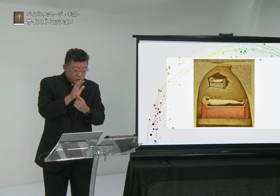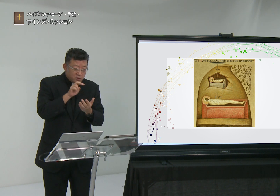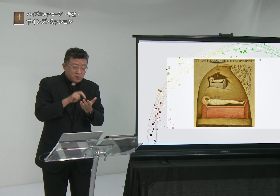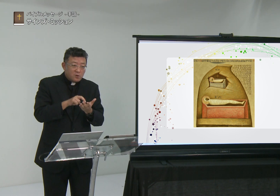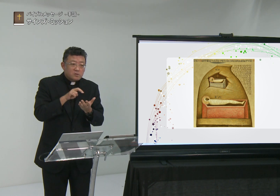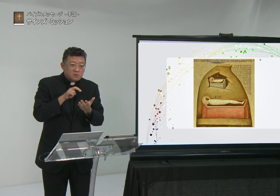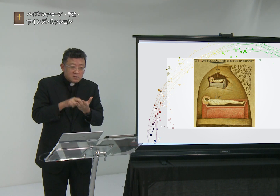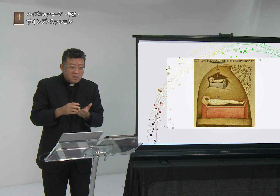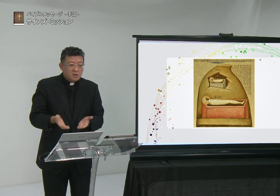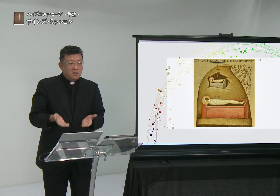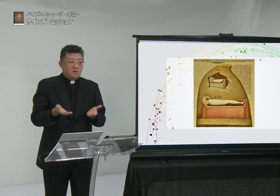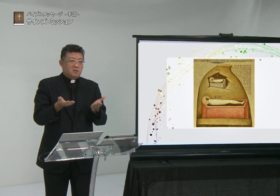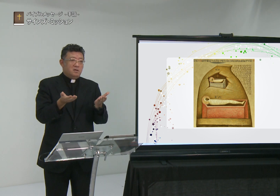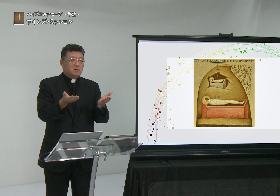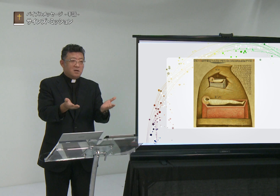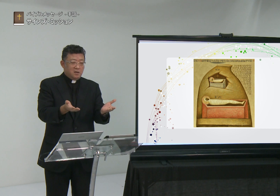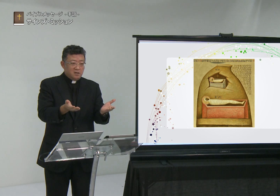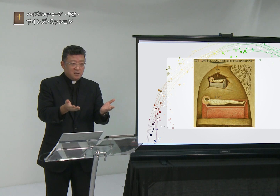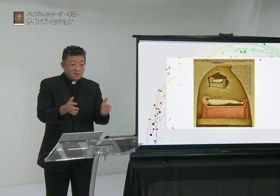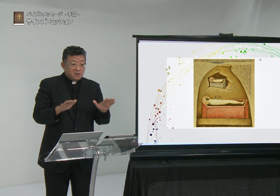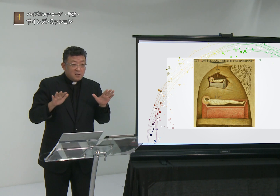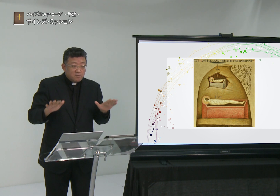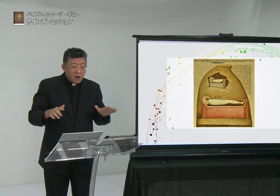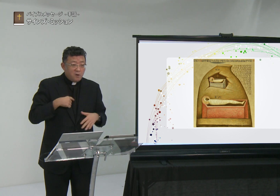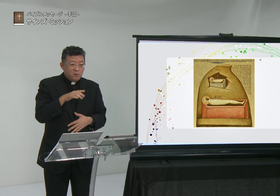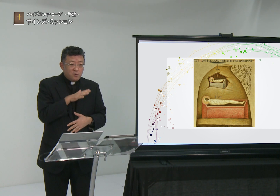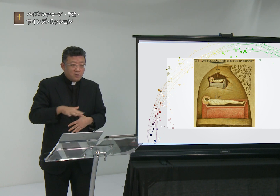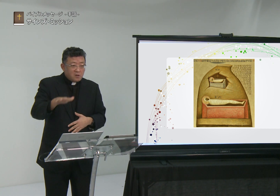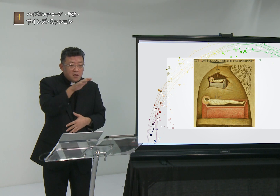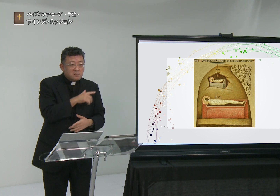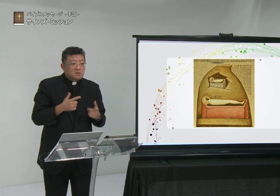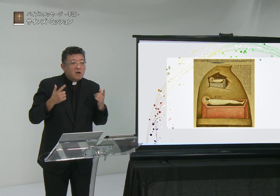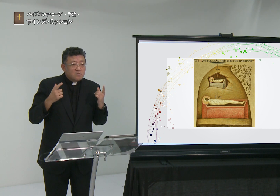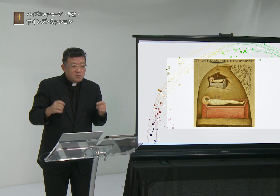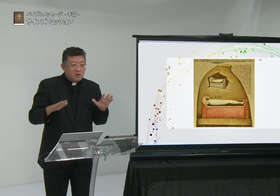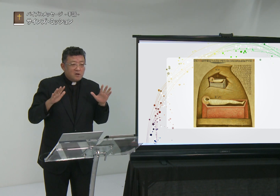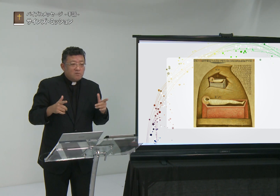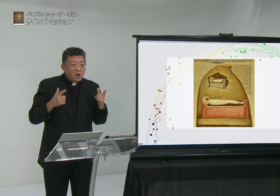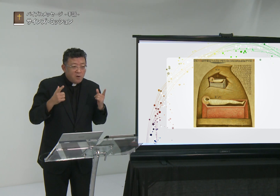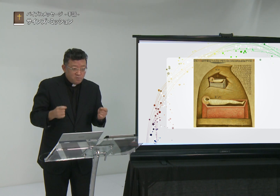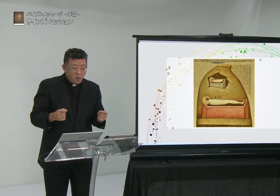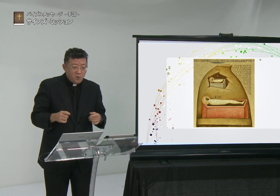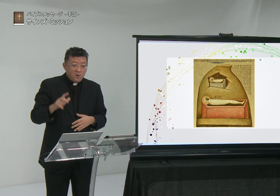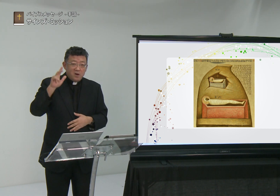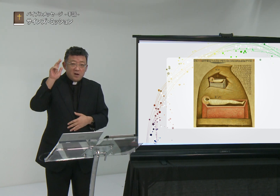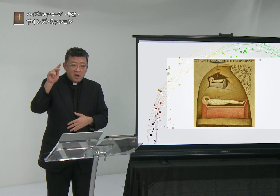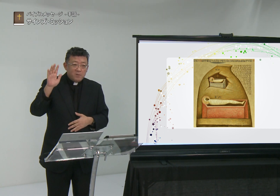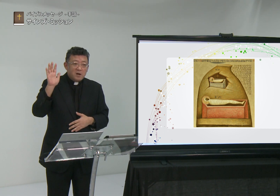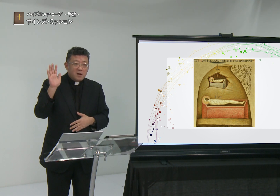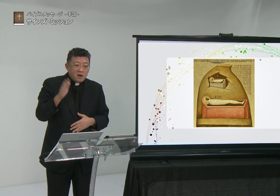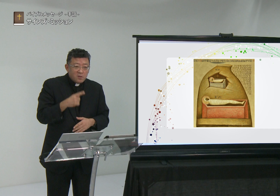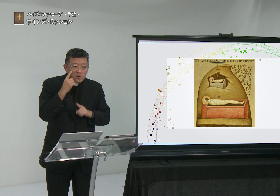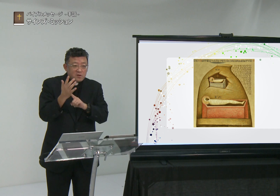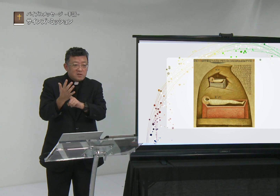神による印が与えられましたそして位私たちは今も